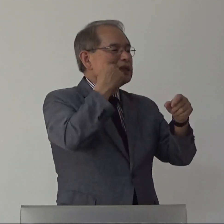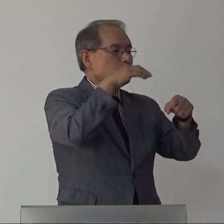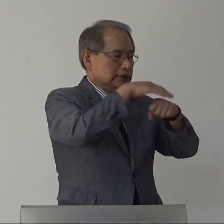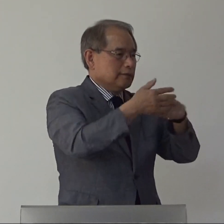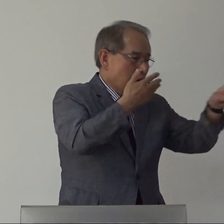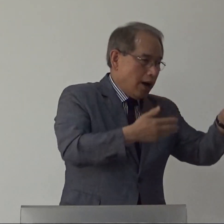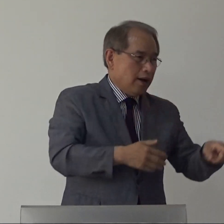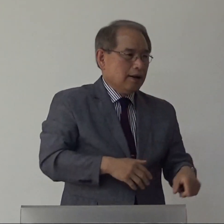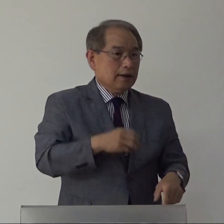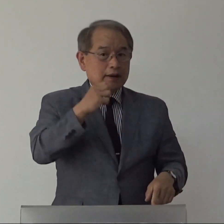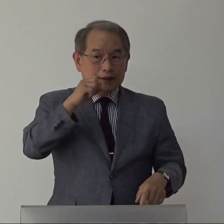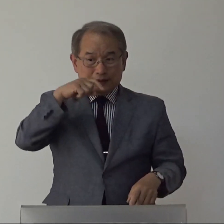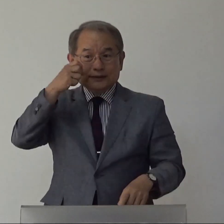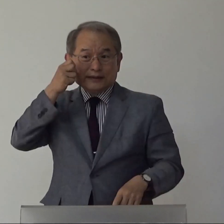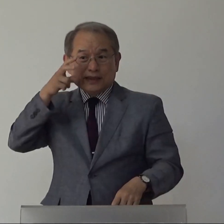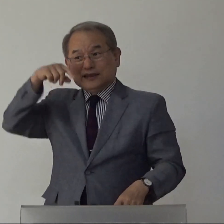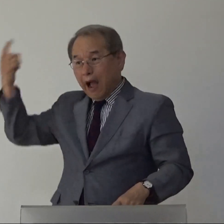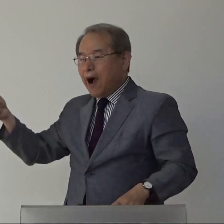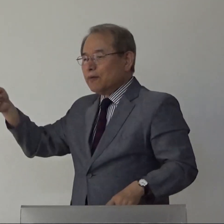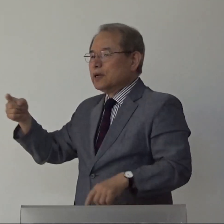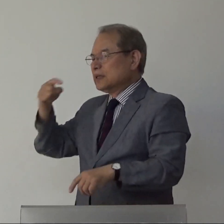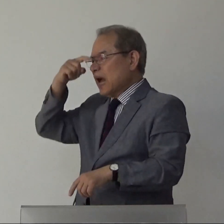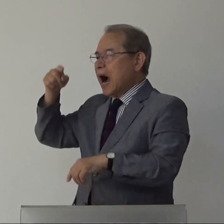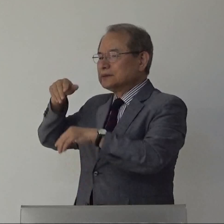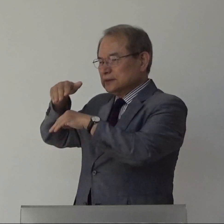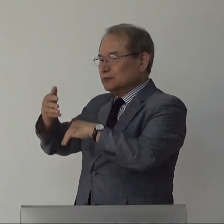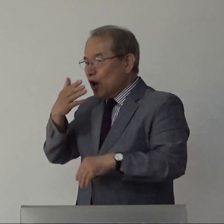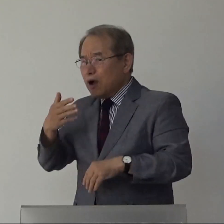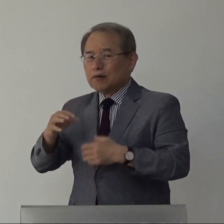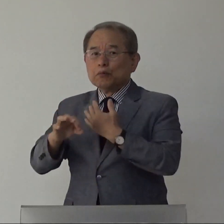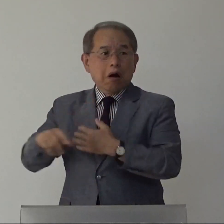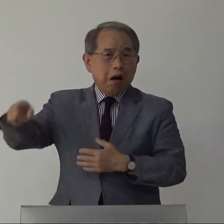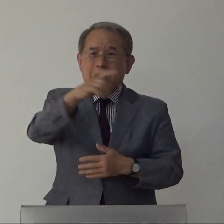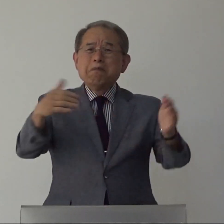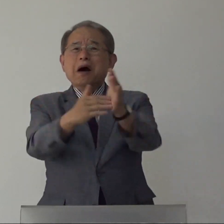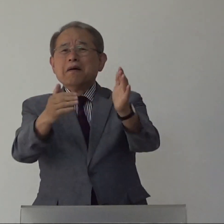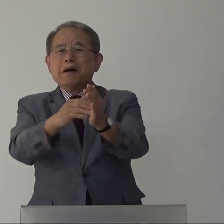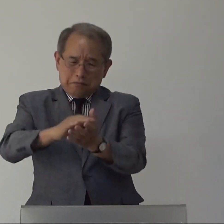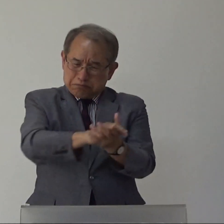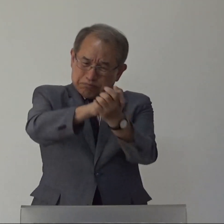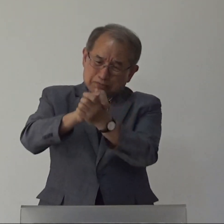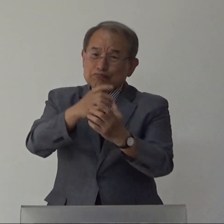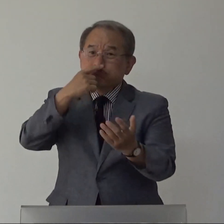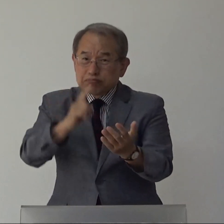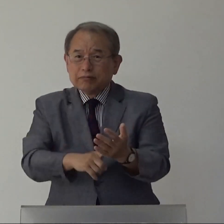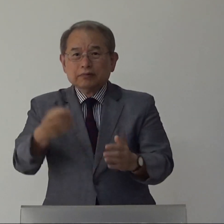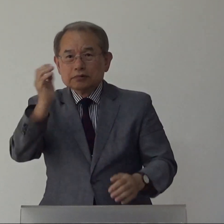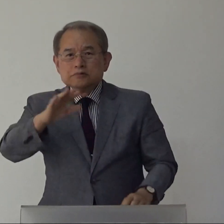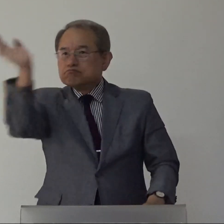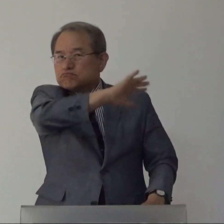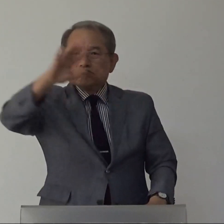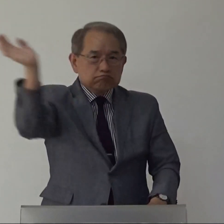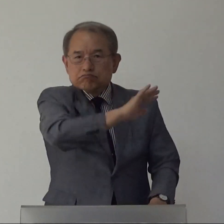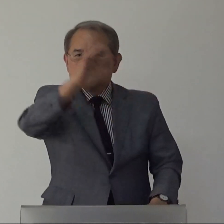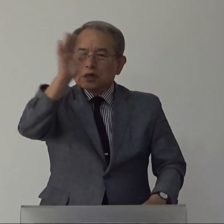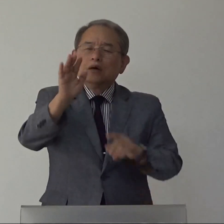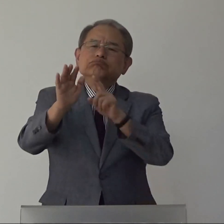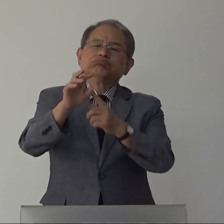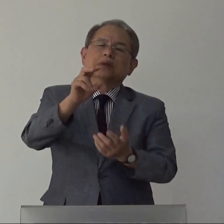오늘 한식 먹었으니 다음에는 네가 좋아하는 일식 먹어볼까? 다음엔 내가 좋아하는 양식 먹어볼까? 하고